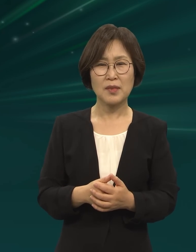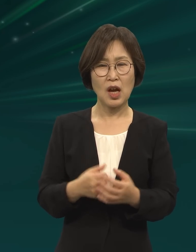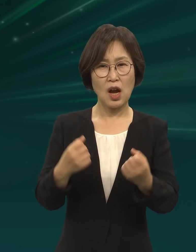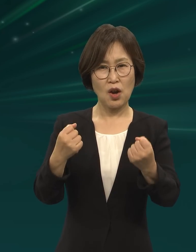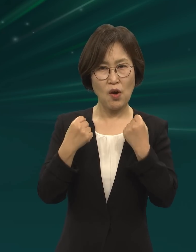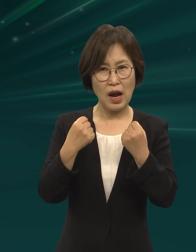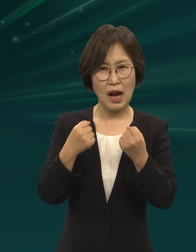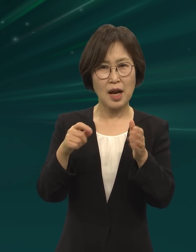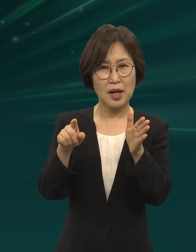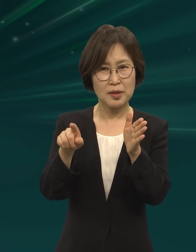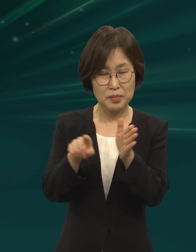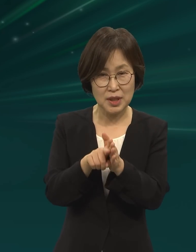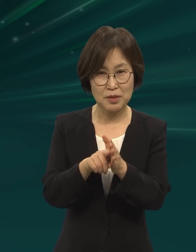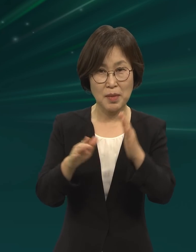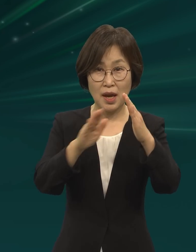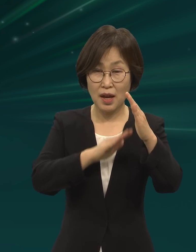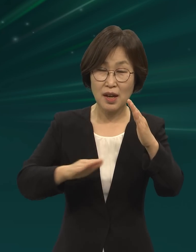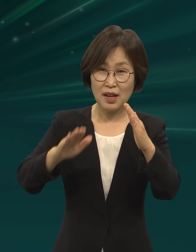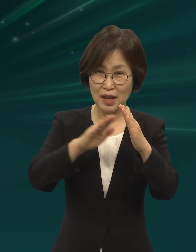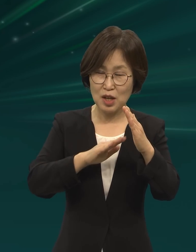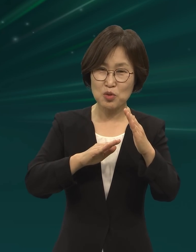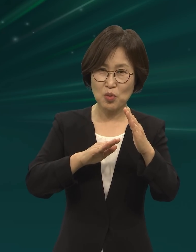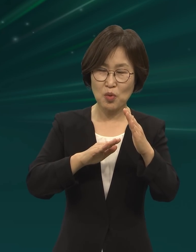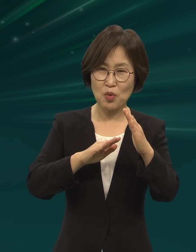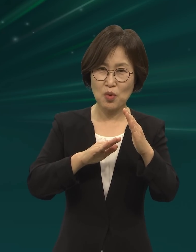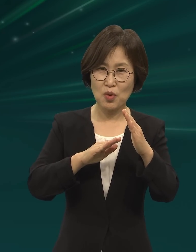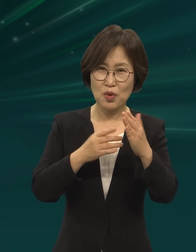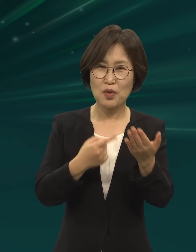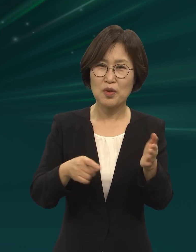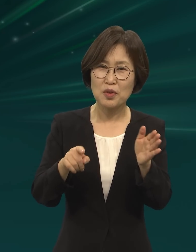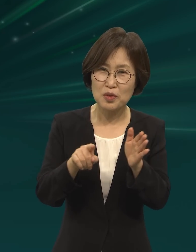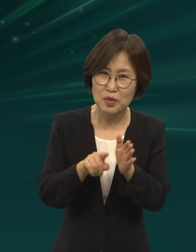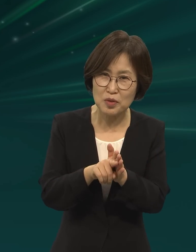이제 가족을 만들기 위해 또 이제